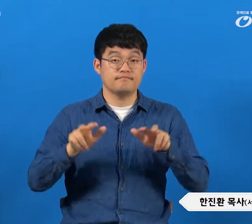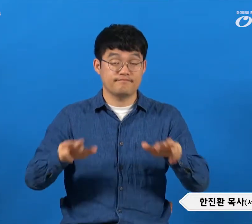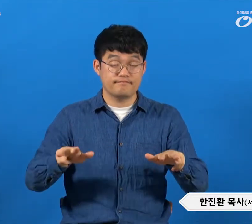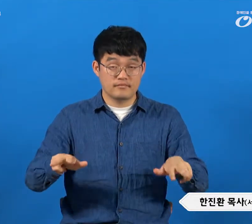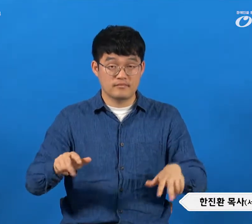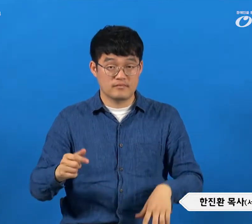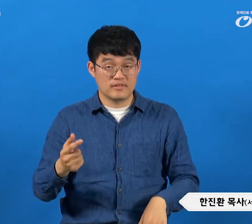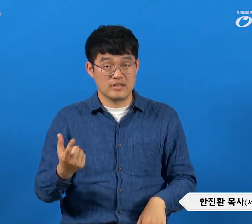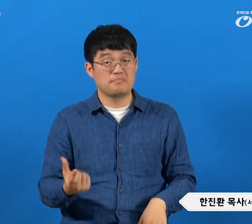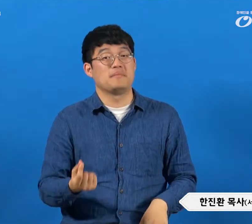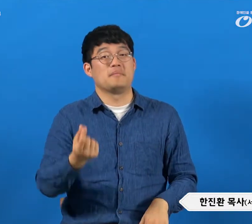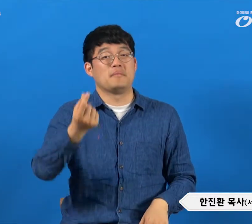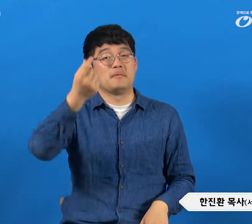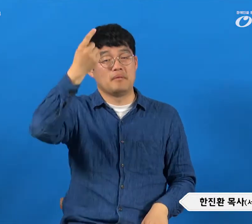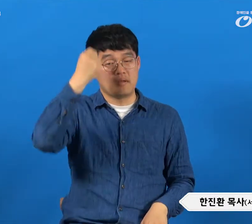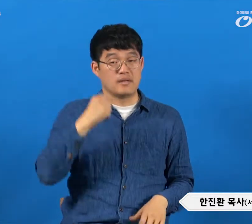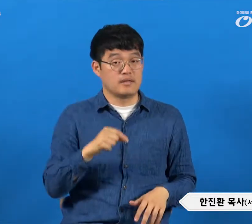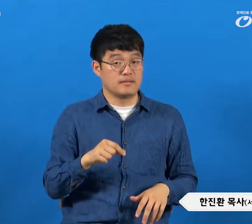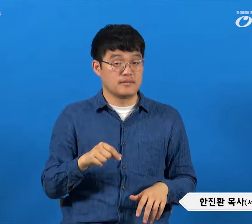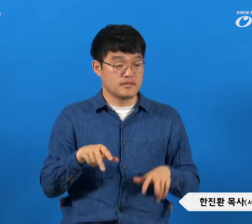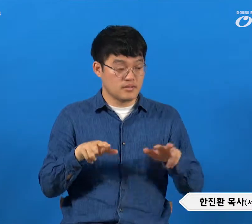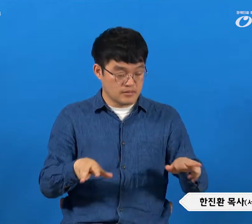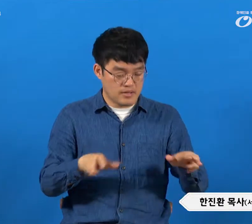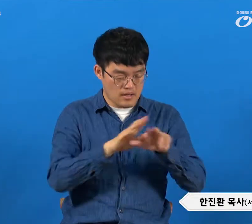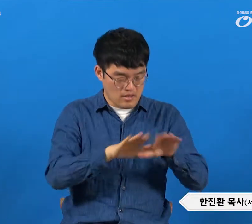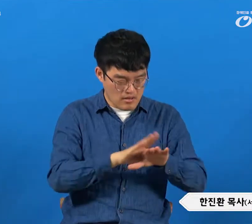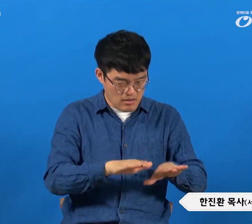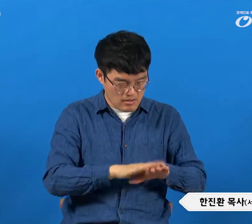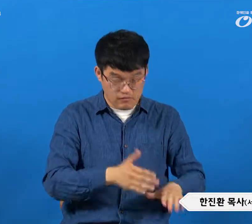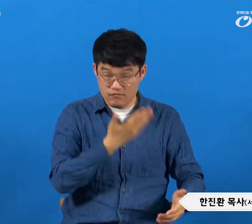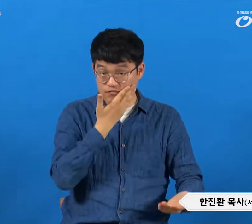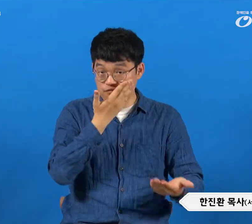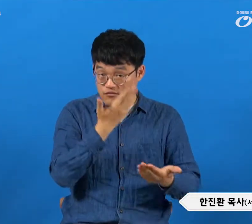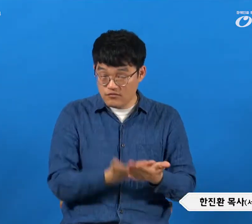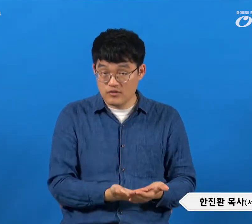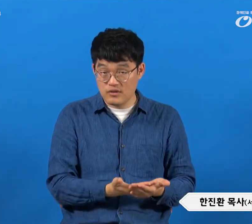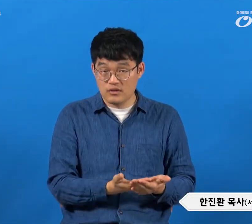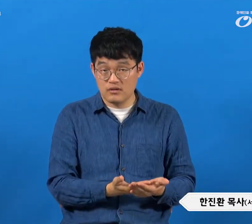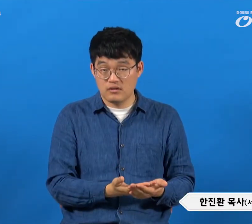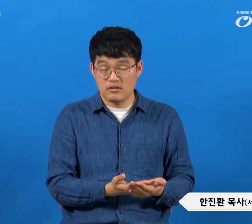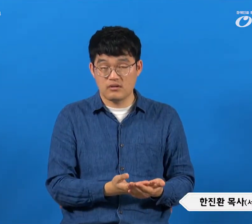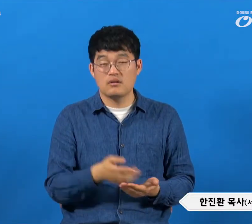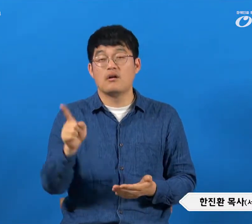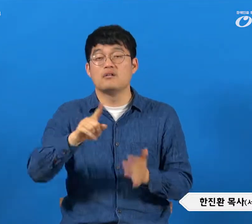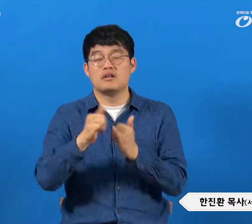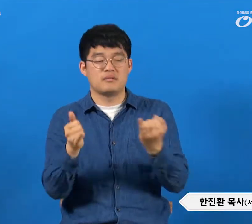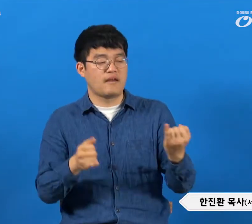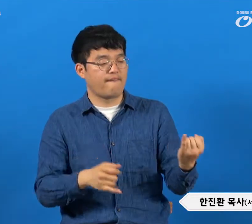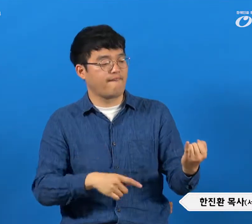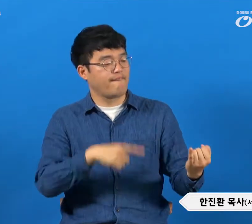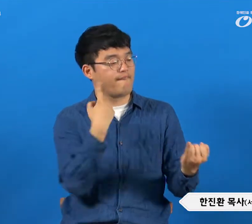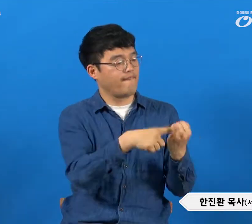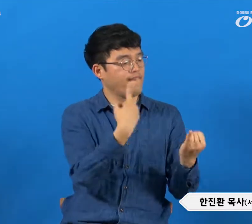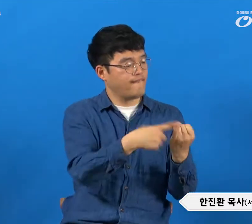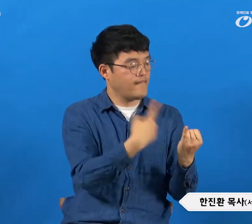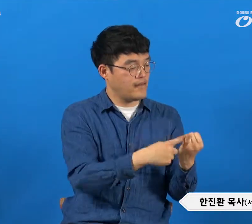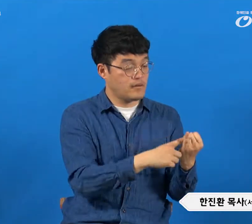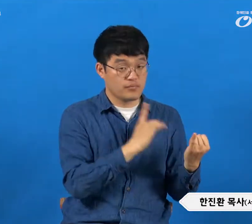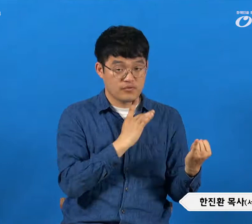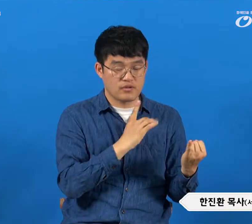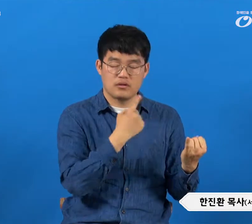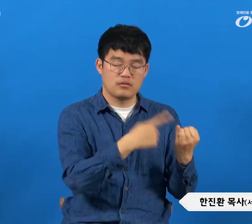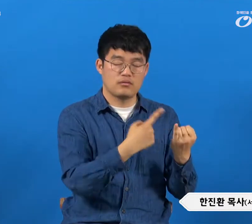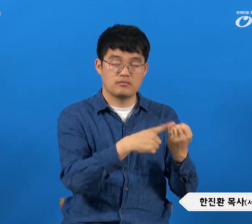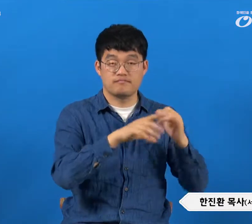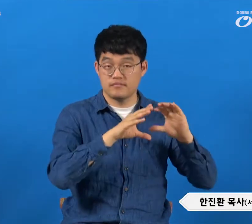그리고 이제는 빨리 수습하는 것이 중요합니다. 뭐 어떤 분은 욕밖에 안 나온다 하는데 이제 욕은